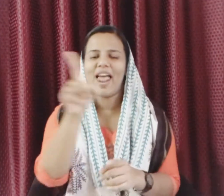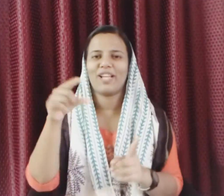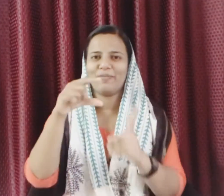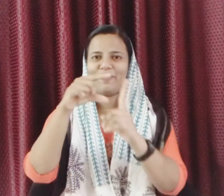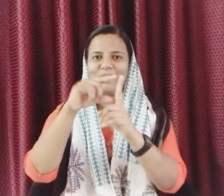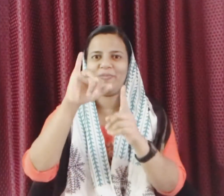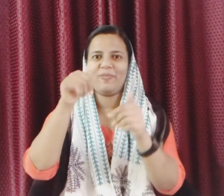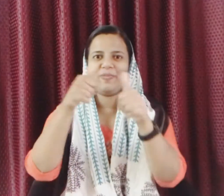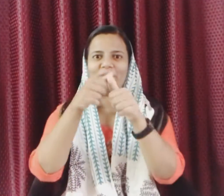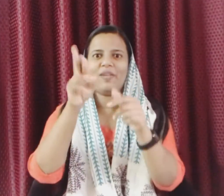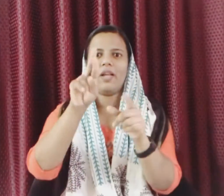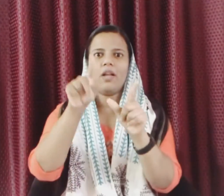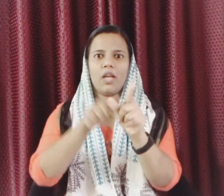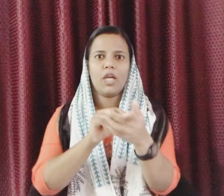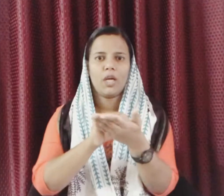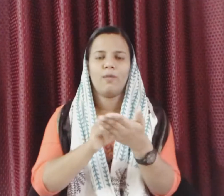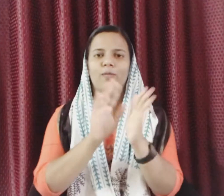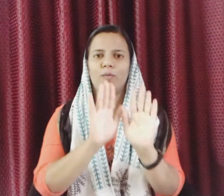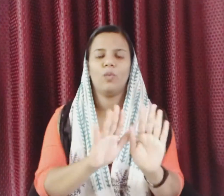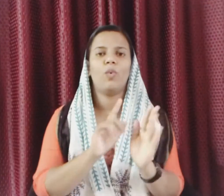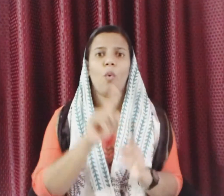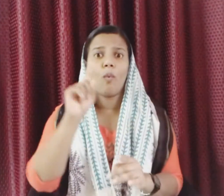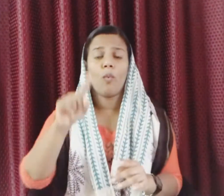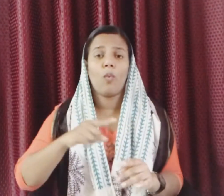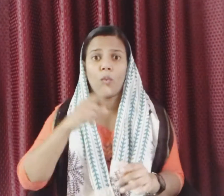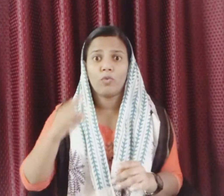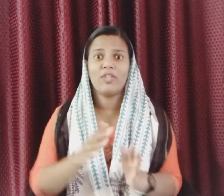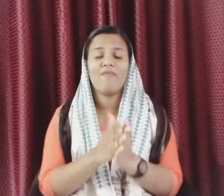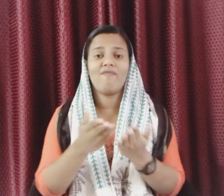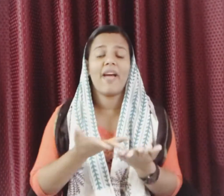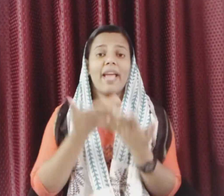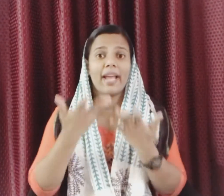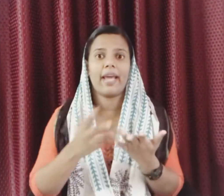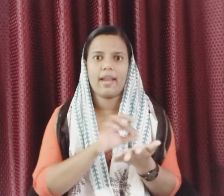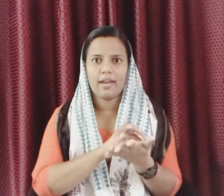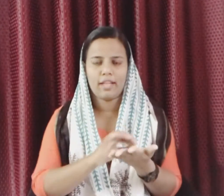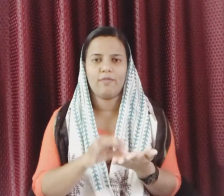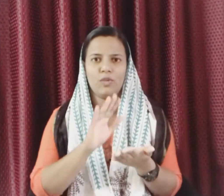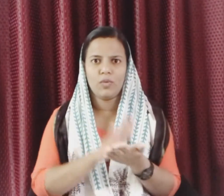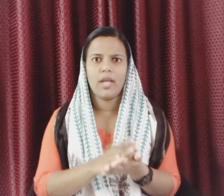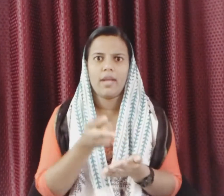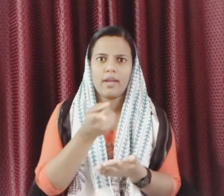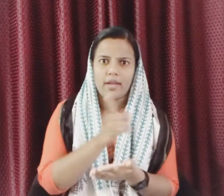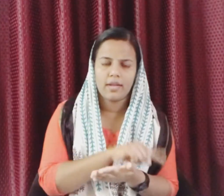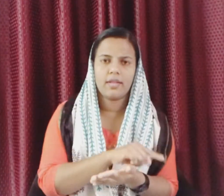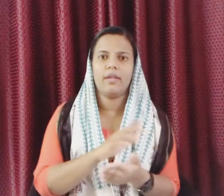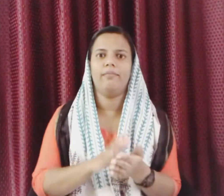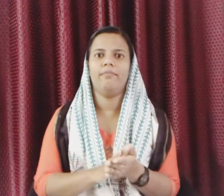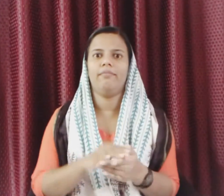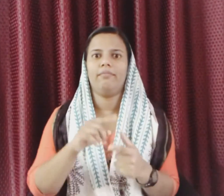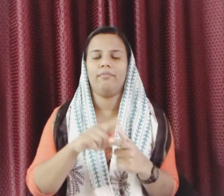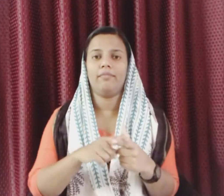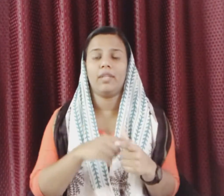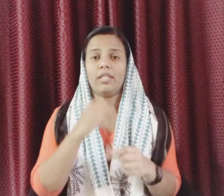ഡയറി കിട്ടിയിട്ടുണ്ട്, ഡയറിക്കകത്ത് എഴുതിയിട്ടുണ്ട് ഓരോ ദിവസവും വായിക്കേണ്ട പോർഷൻ. അതായത് ഇന്നലത്തെ പോർഷൻ